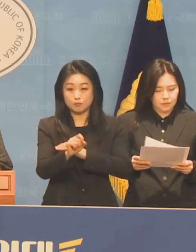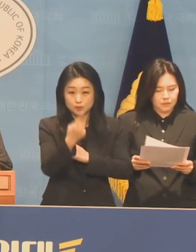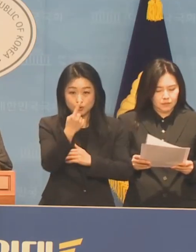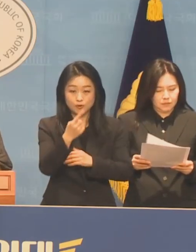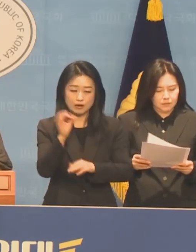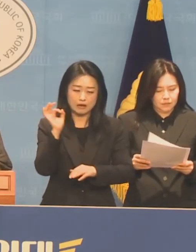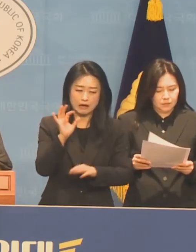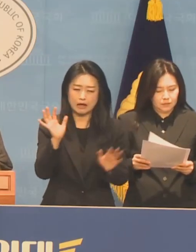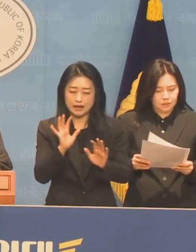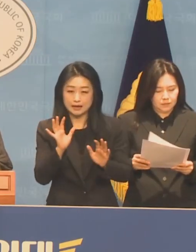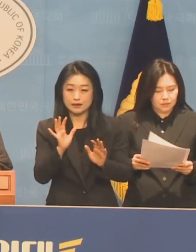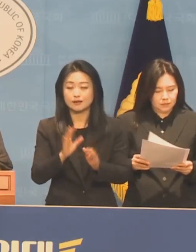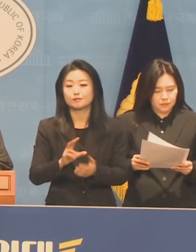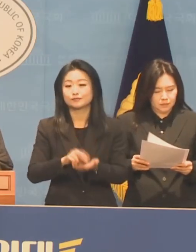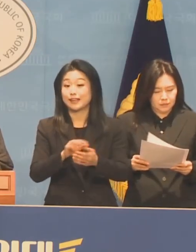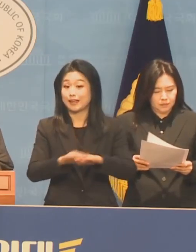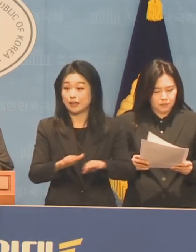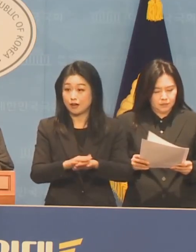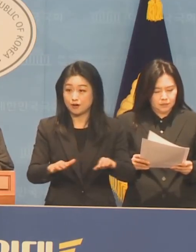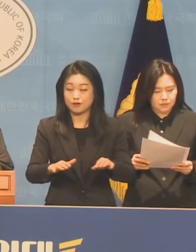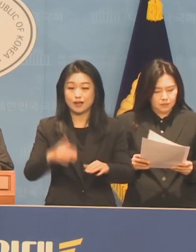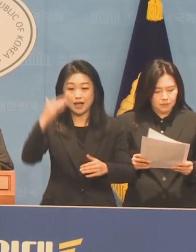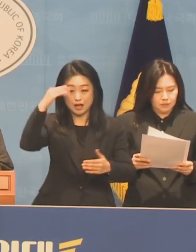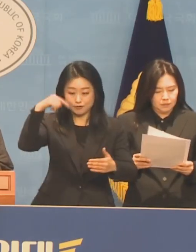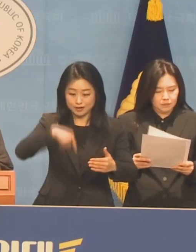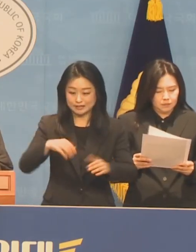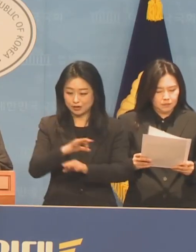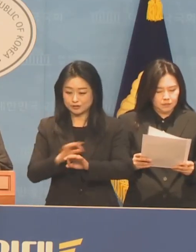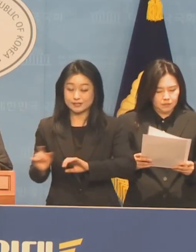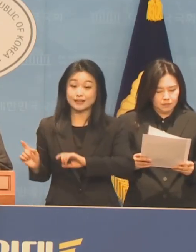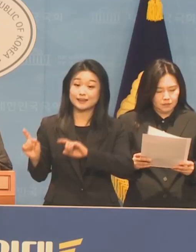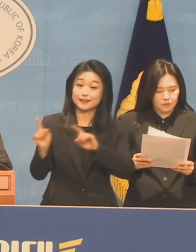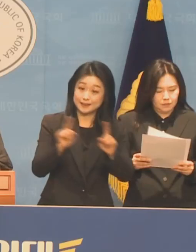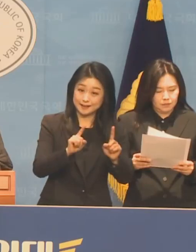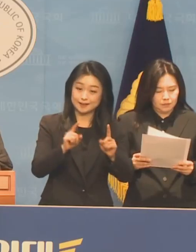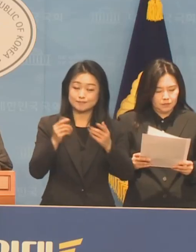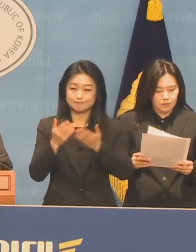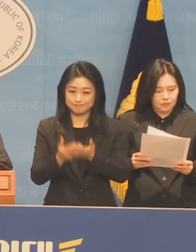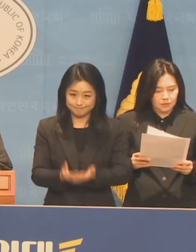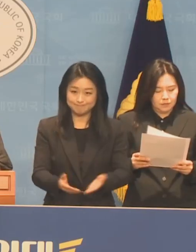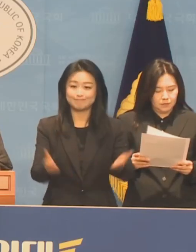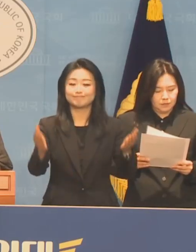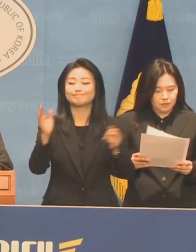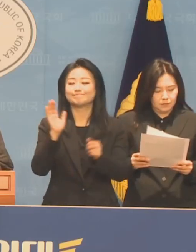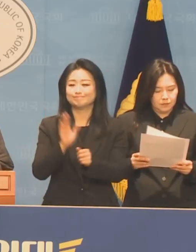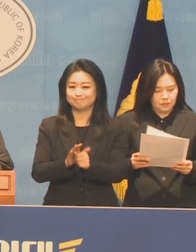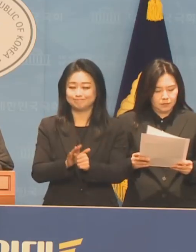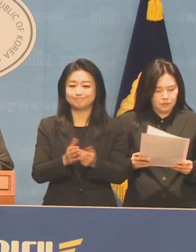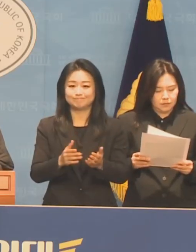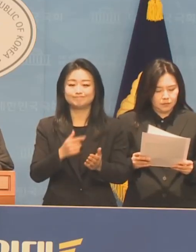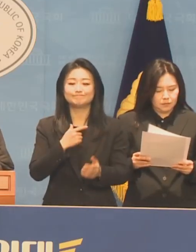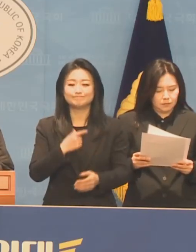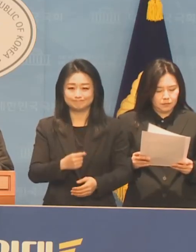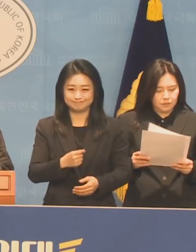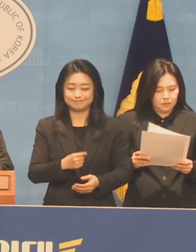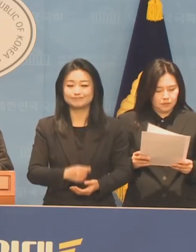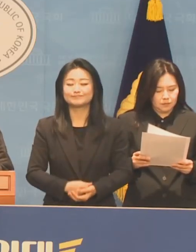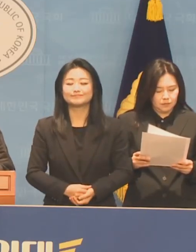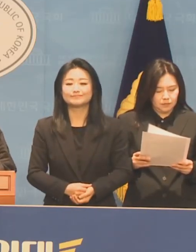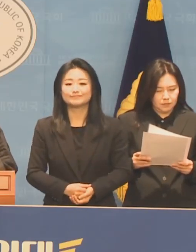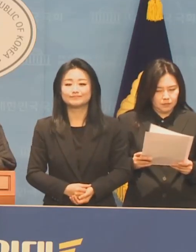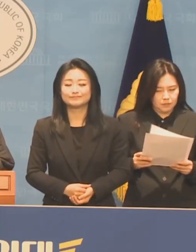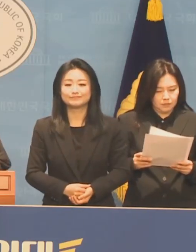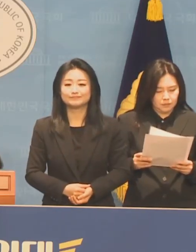심리를 녹이는 한편 내수 활성화를 통한 민생 경제에 활력을 불어넣는데 보탬이 될 것으로